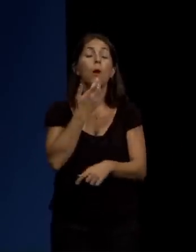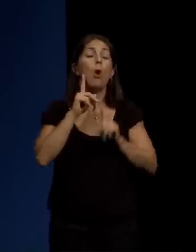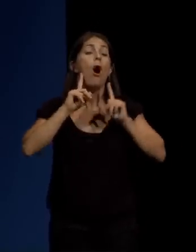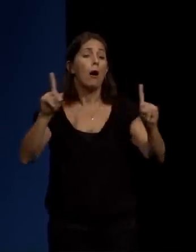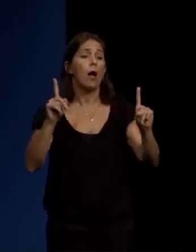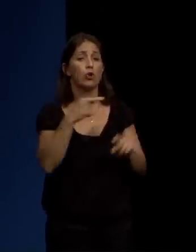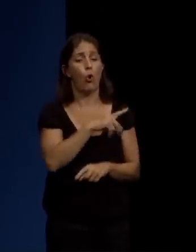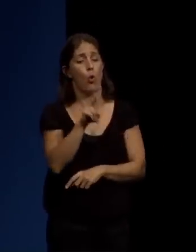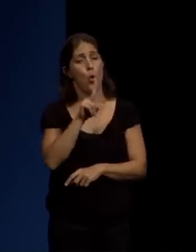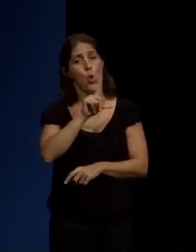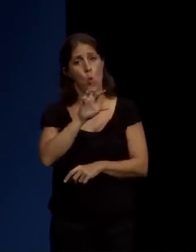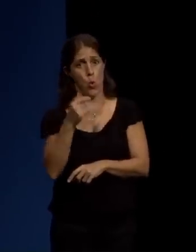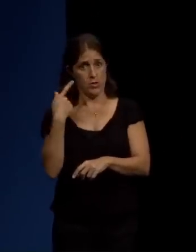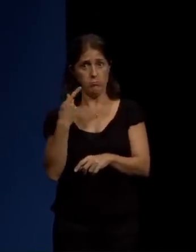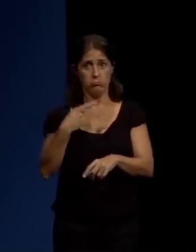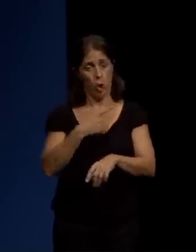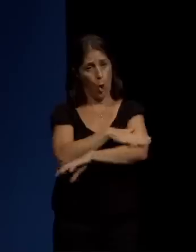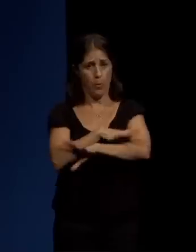Parlamento.